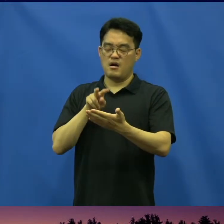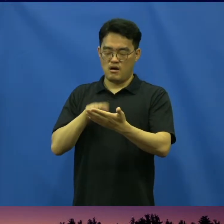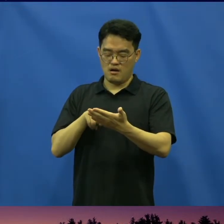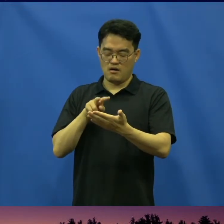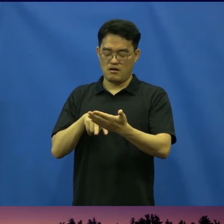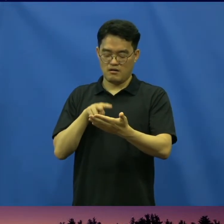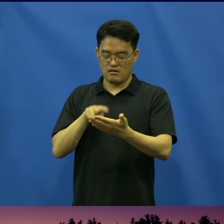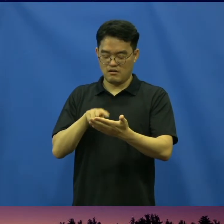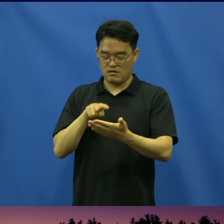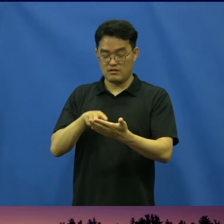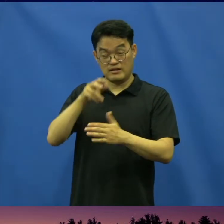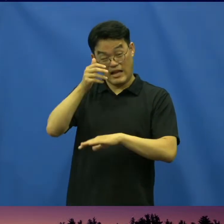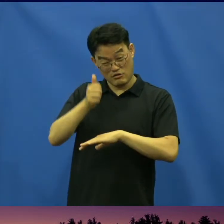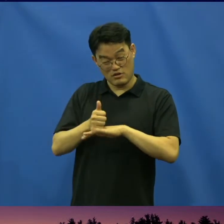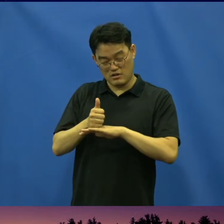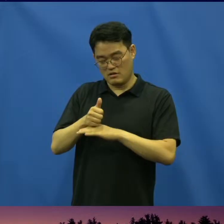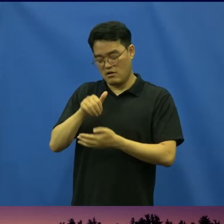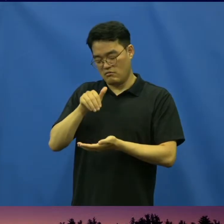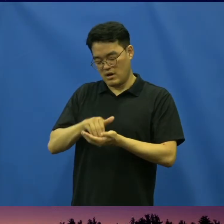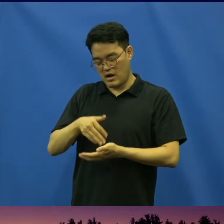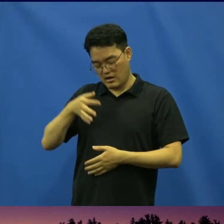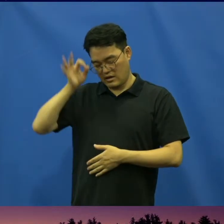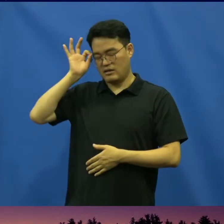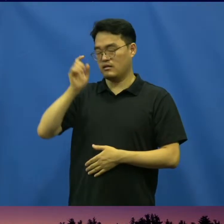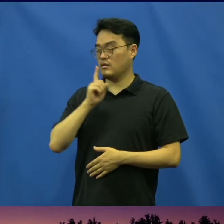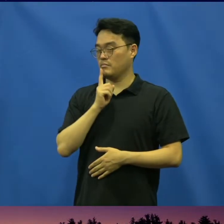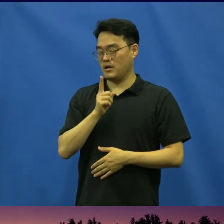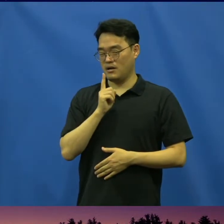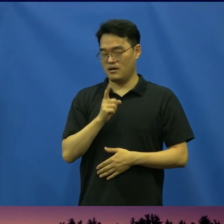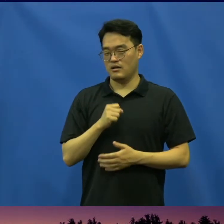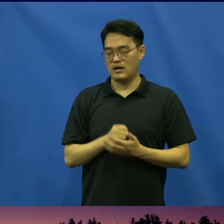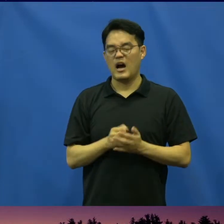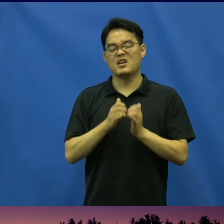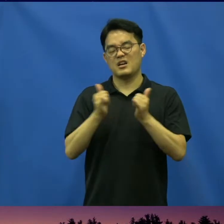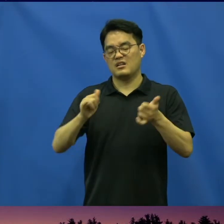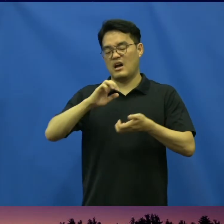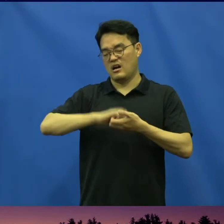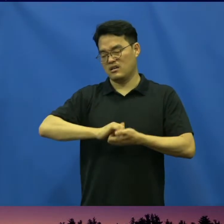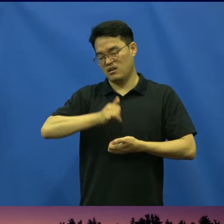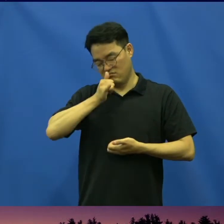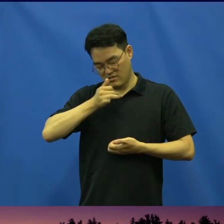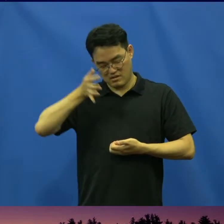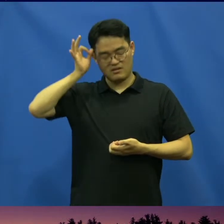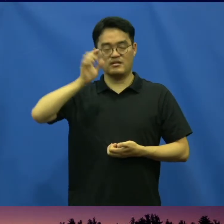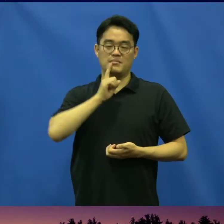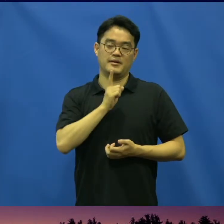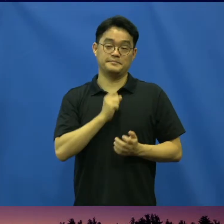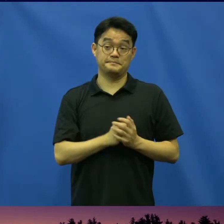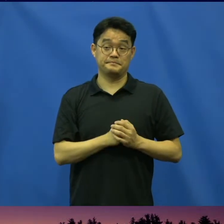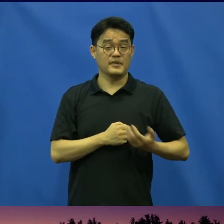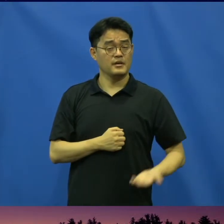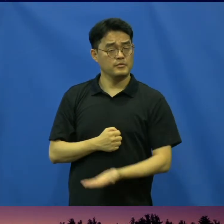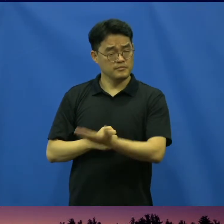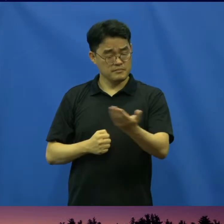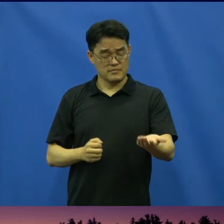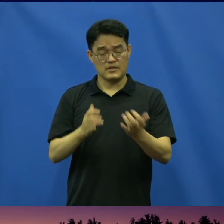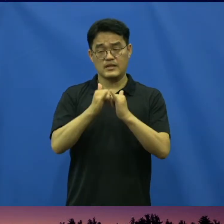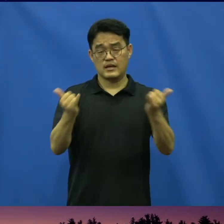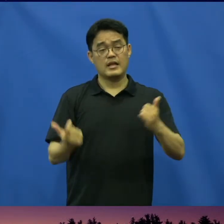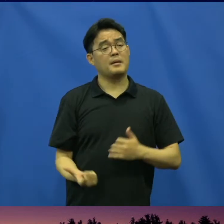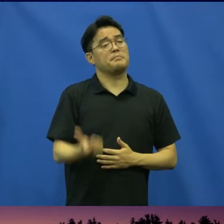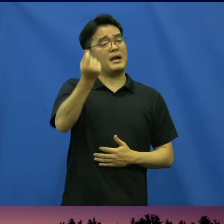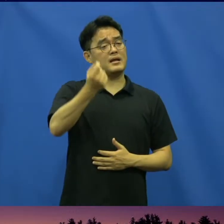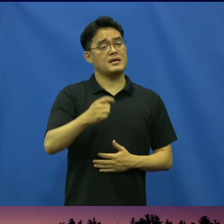여러분 인간 자신에 대한 한계를 인정하고 절망을 빨리 자기 인간에 대한 절망을 빨리 깨달아야 돼.